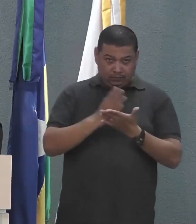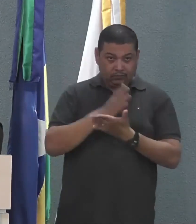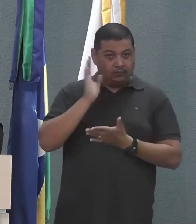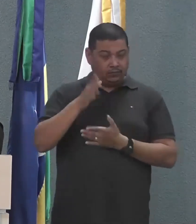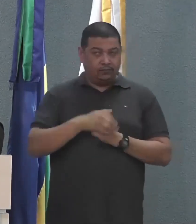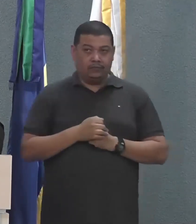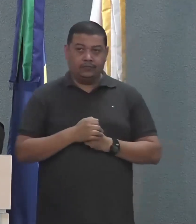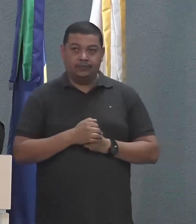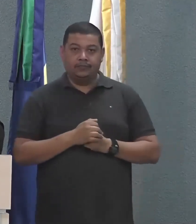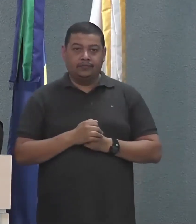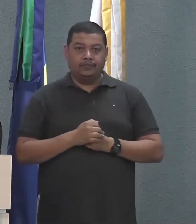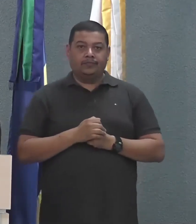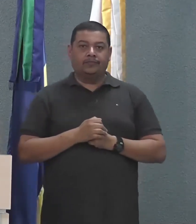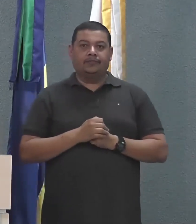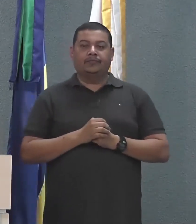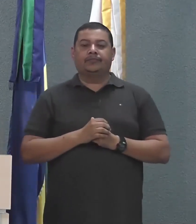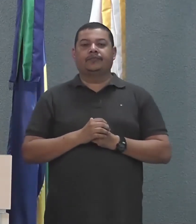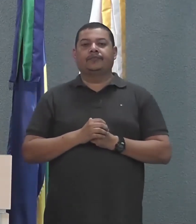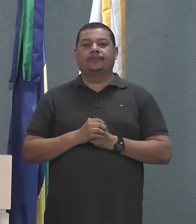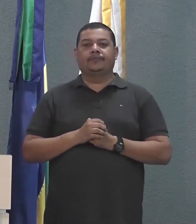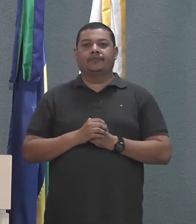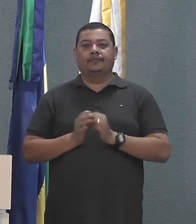que foram resolvidas.